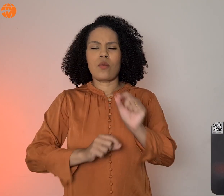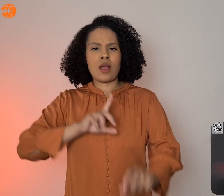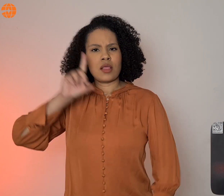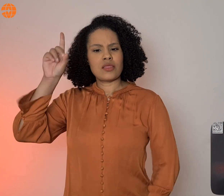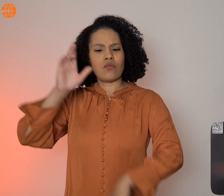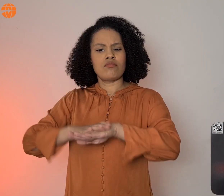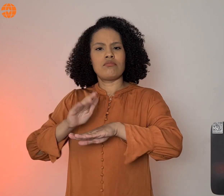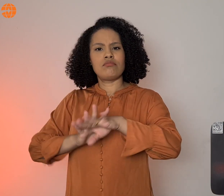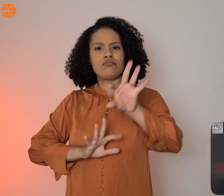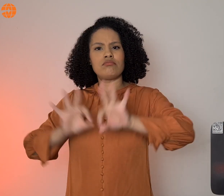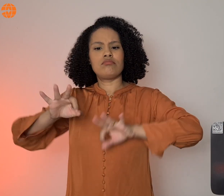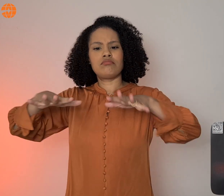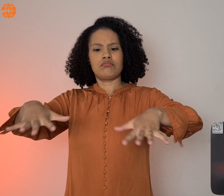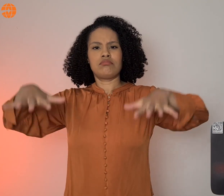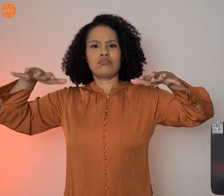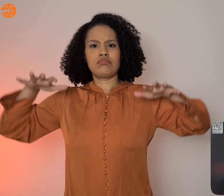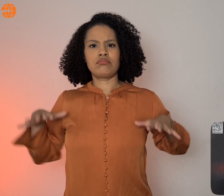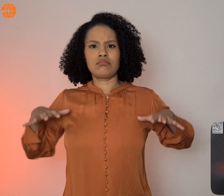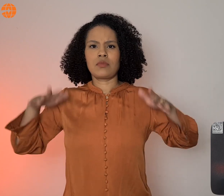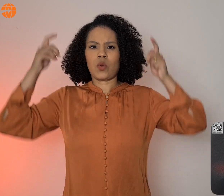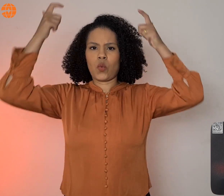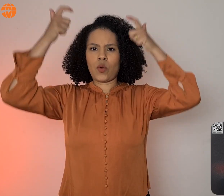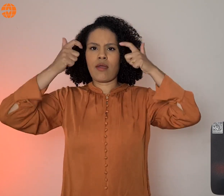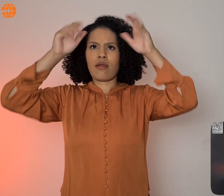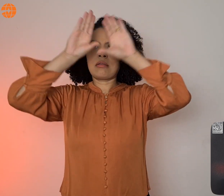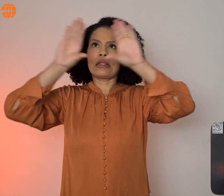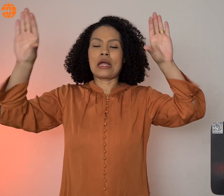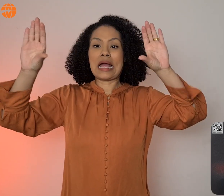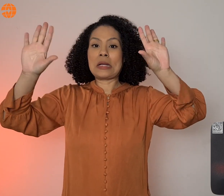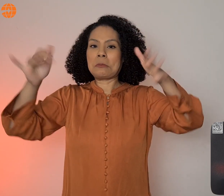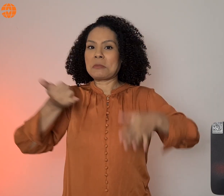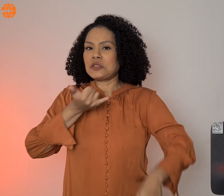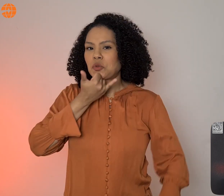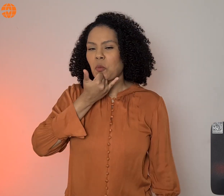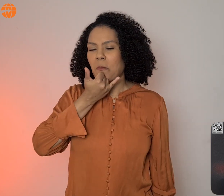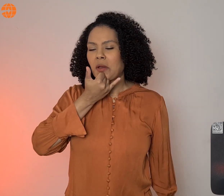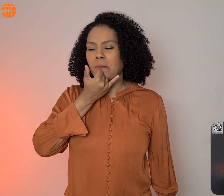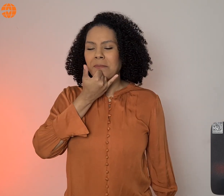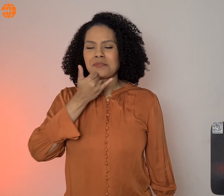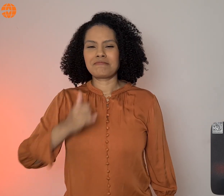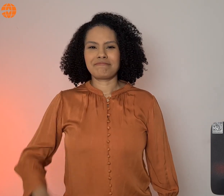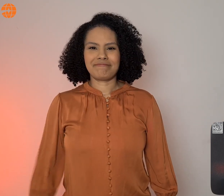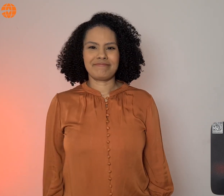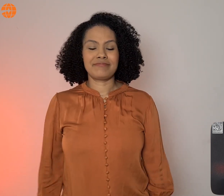Senhor estabeleceu o seu trono nos céus como um rei,